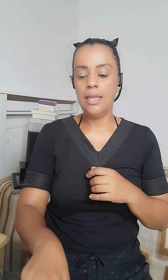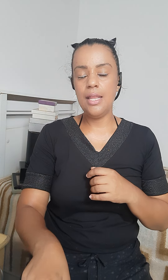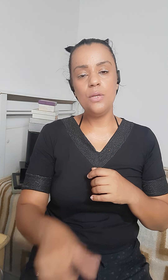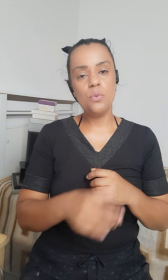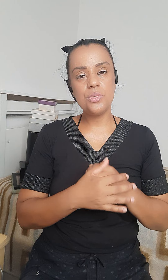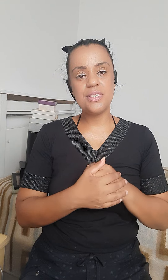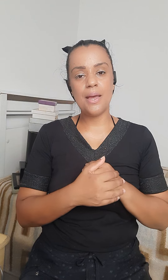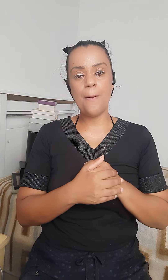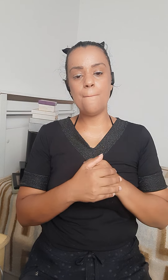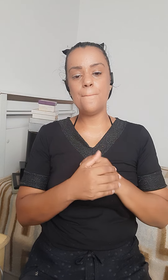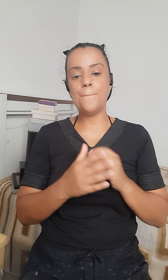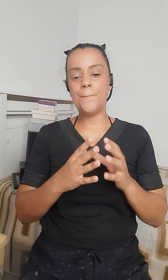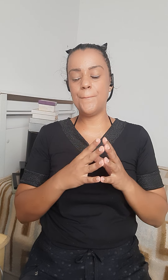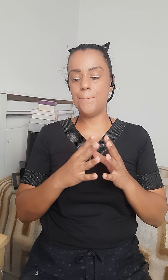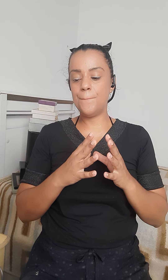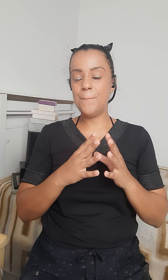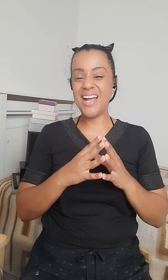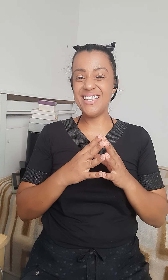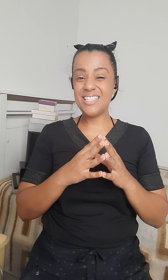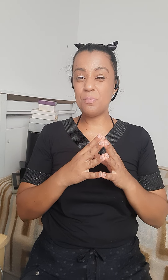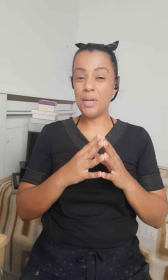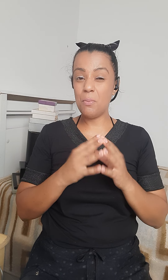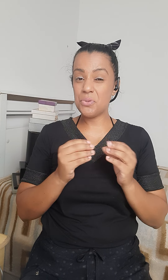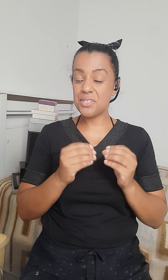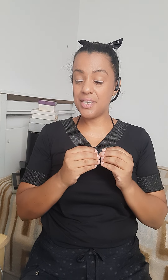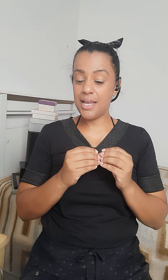Ele usa mais para mostrar